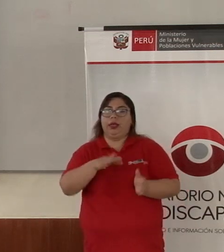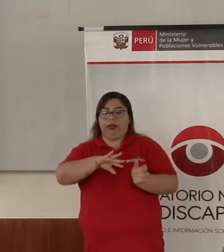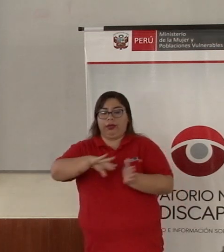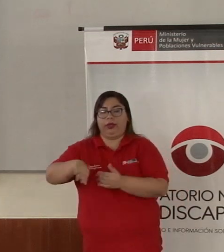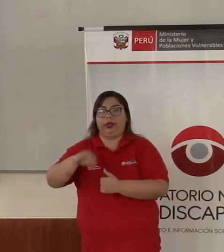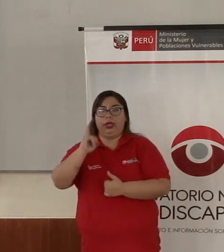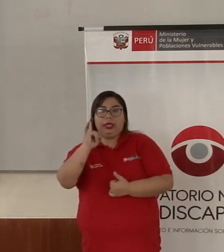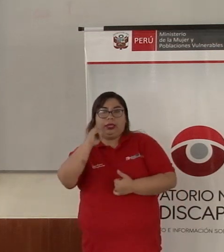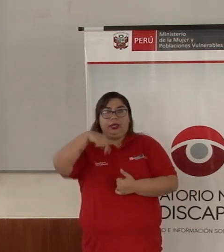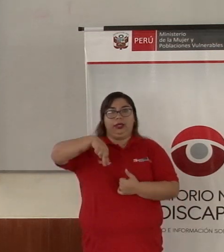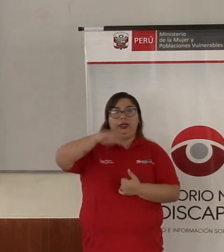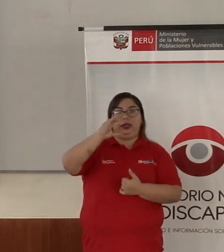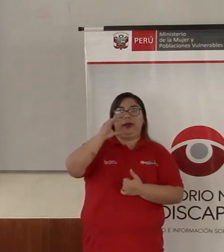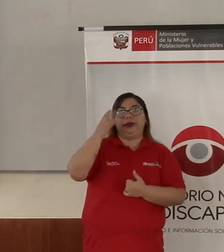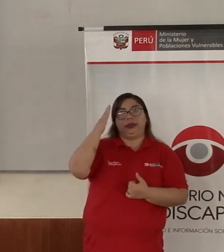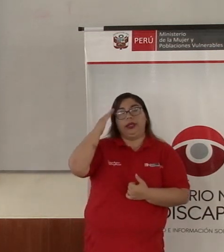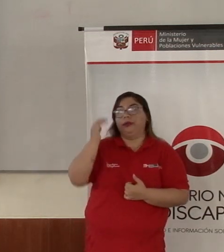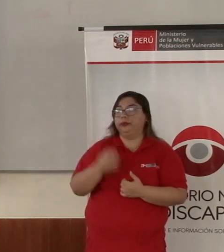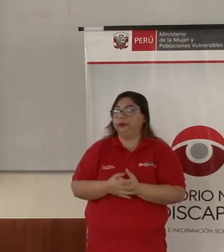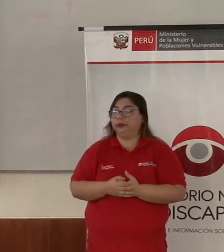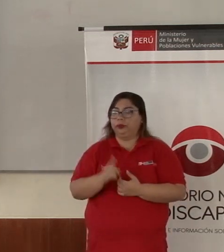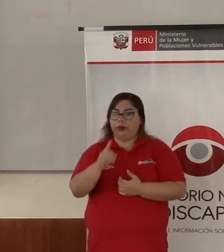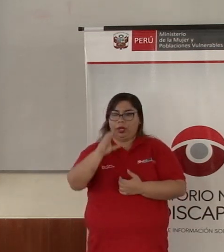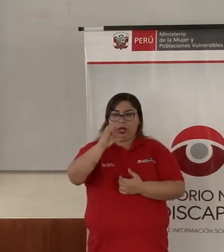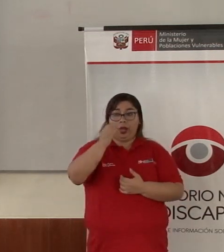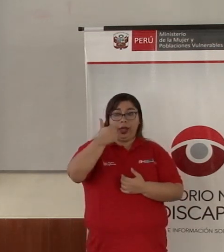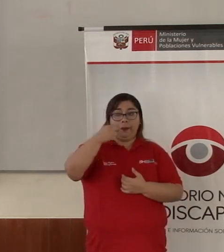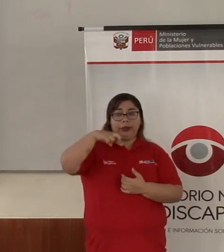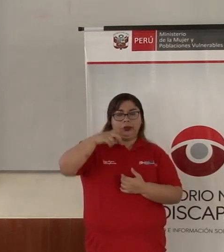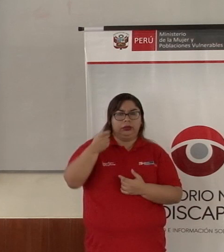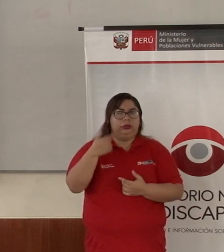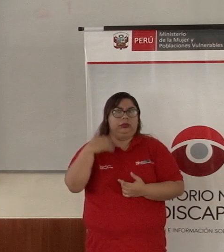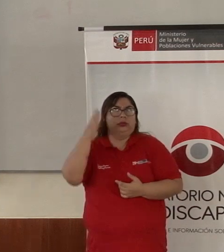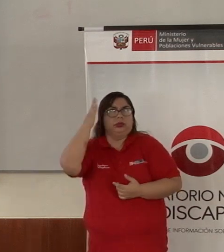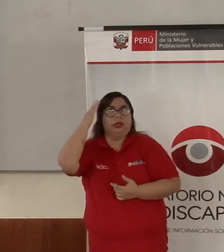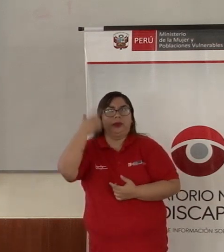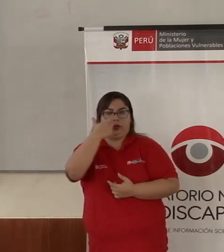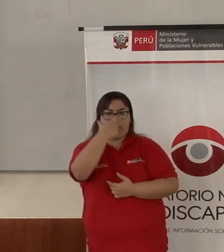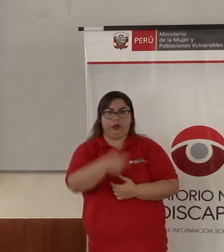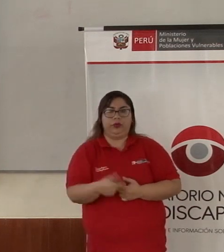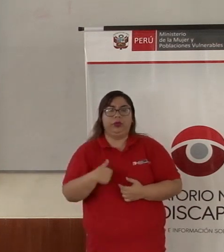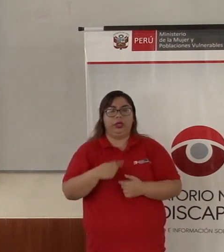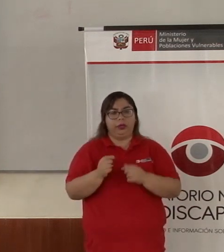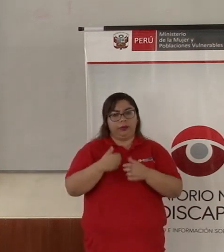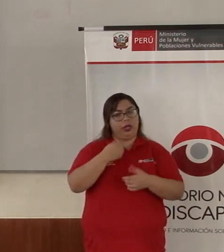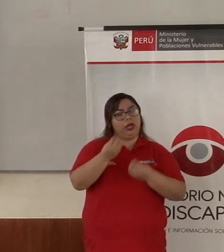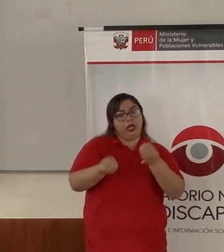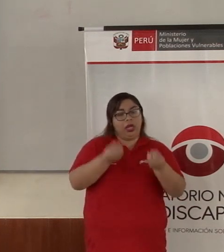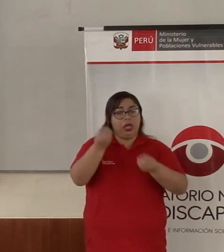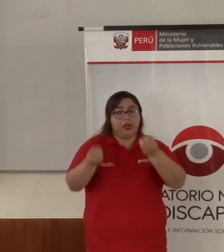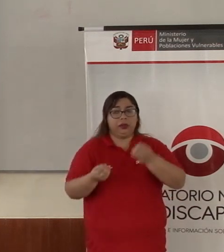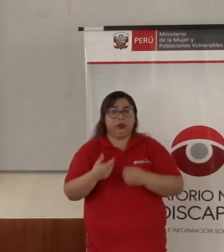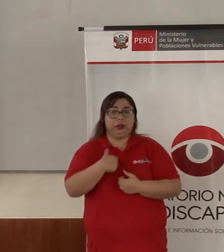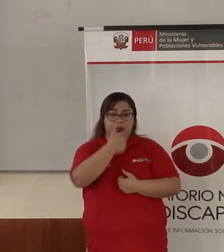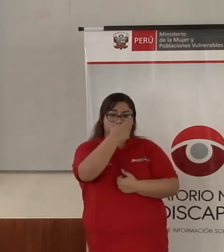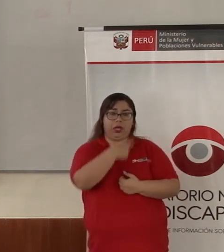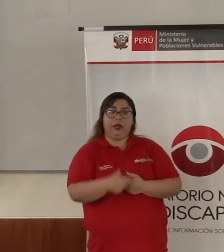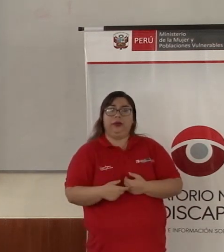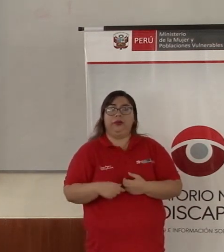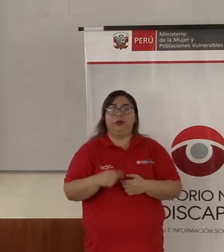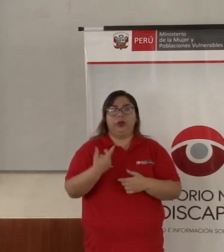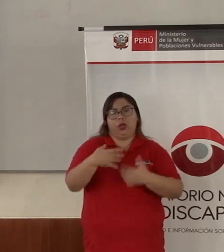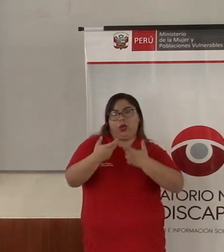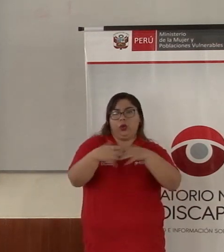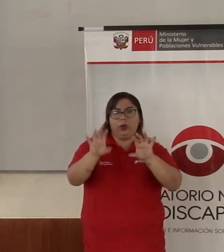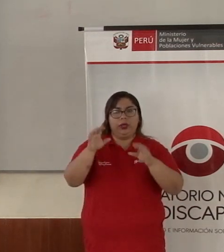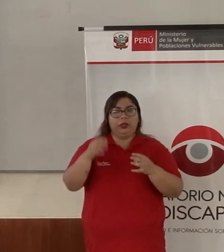incapacidad. La capacidad era la facultad que uno tiene para ejercer algo. Soy un agente capaz en un